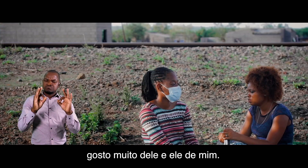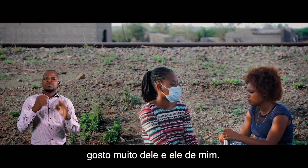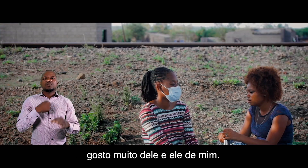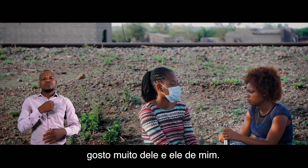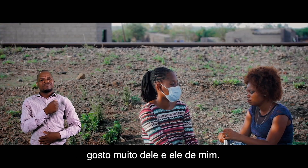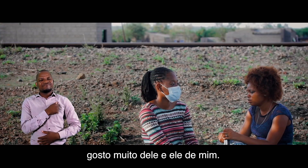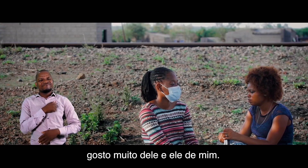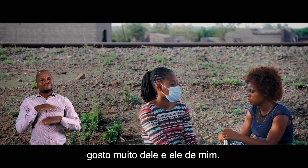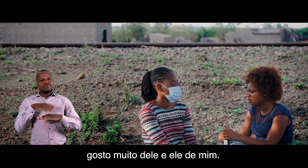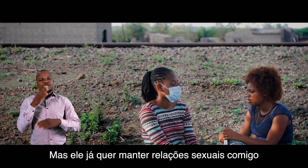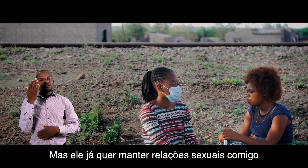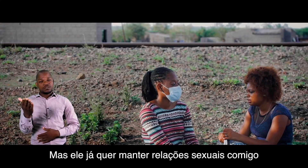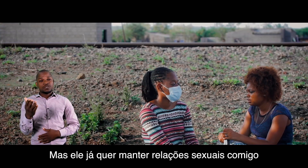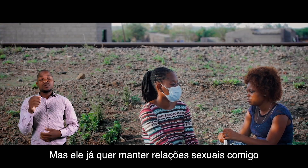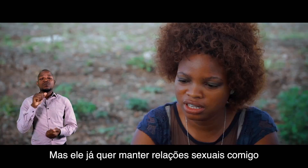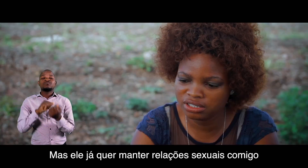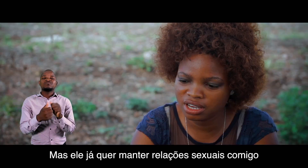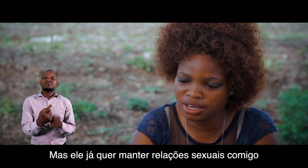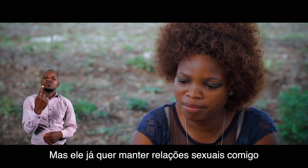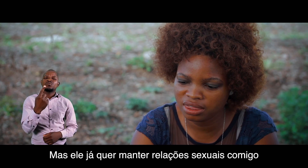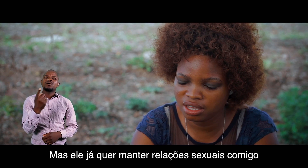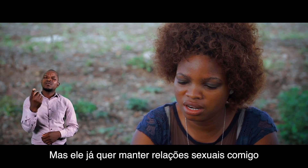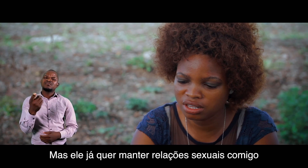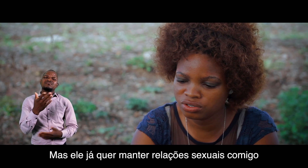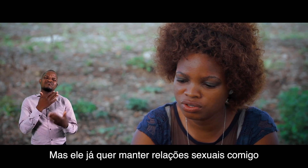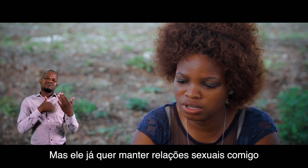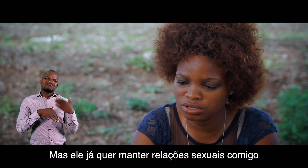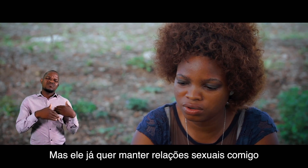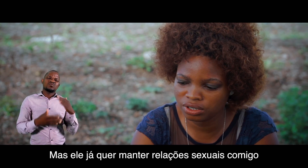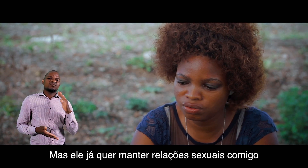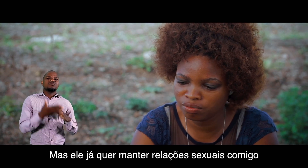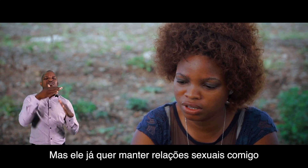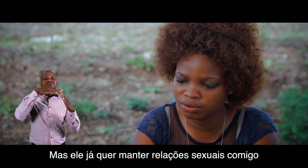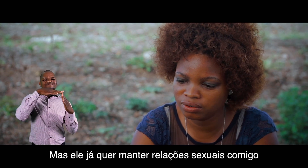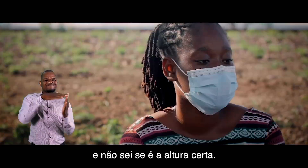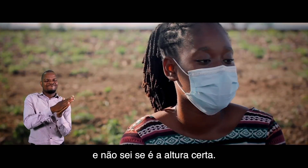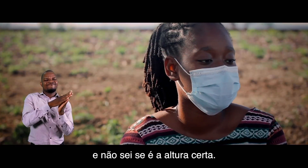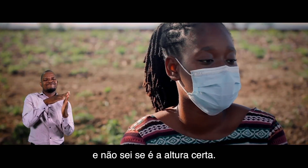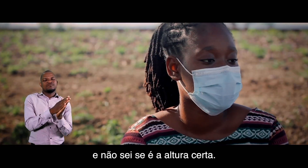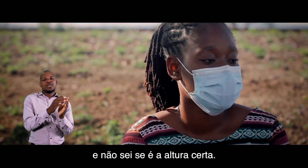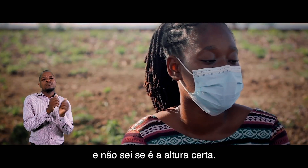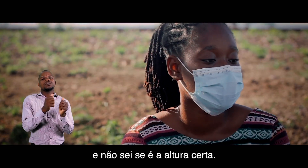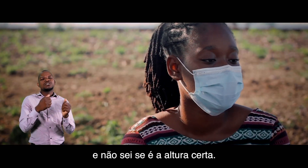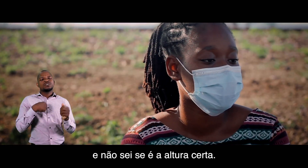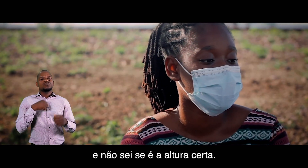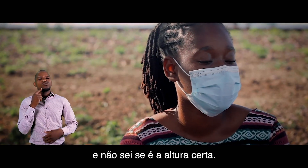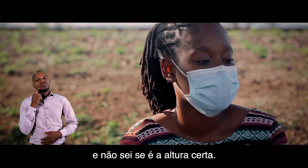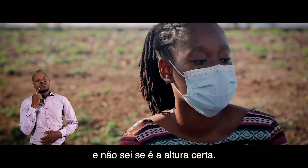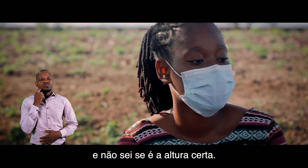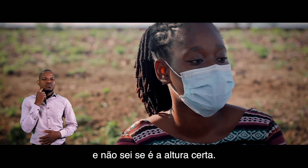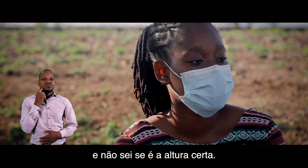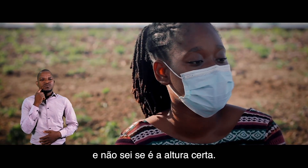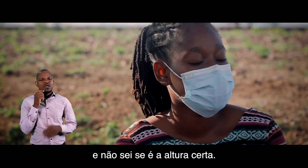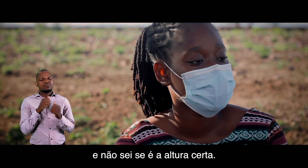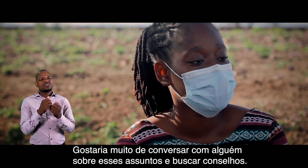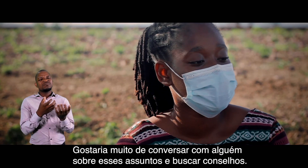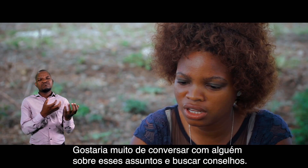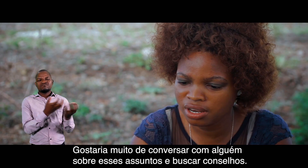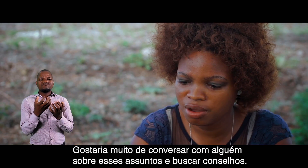muito dele e ele de mim. Mas ele já quer manter relações sexuais comigo. Mas não sei se é a altura